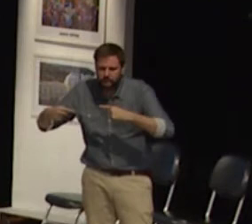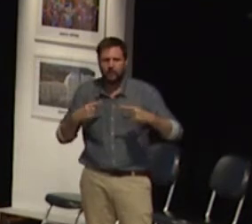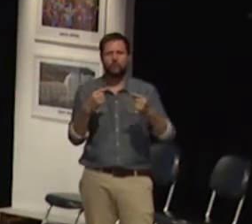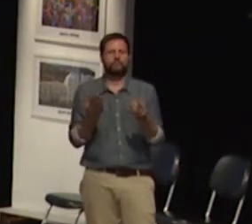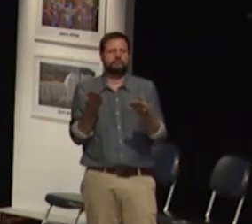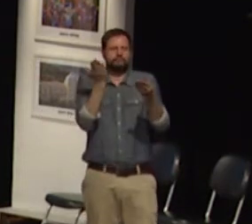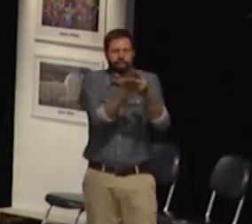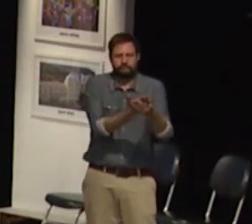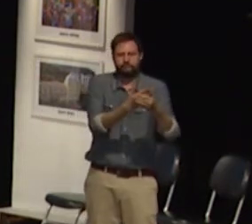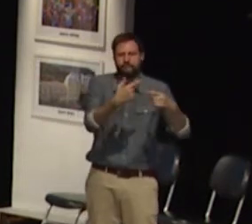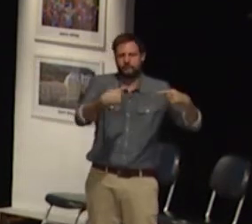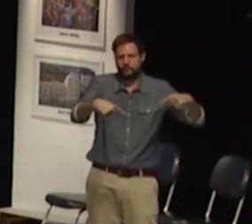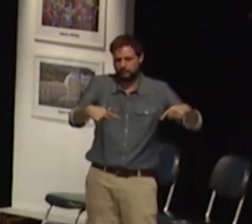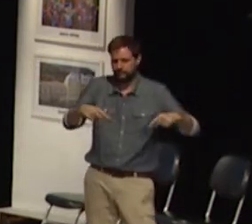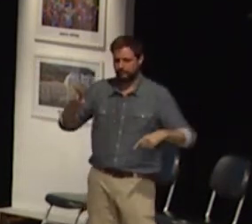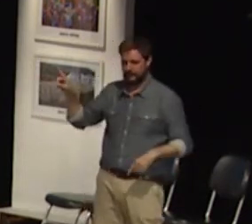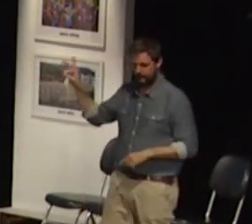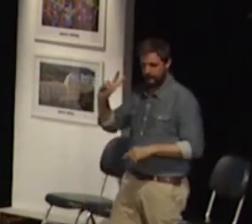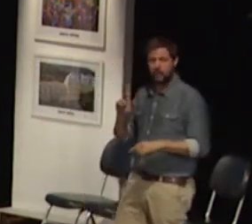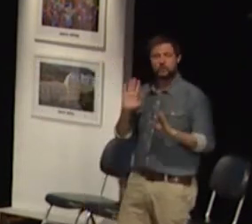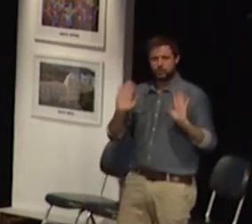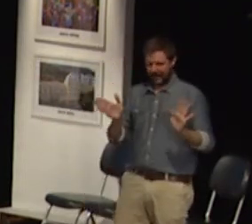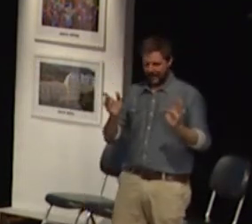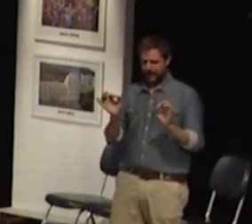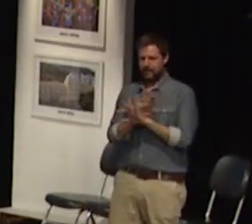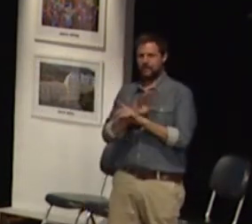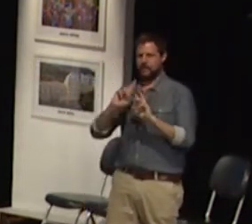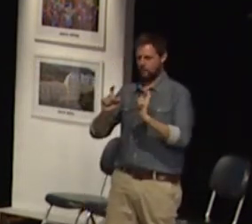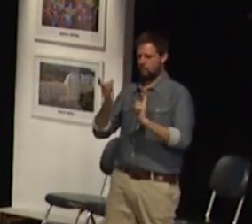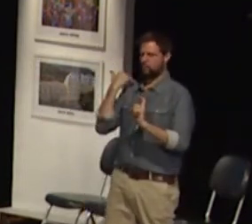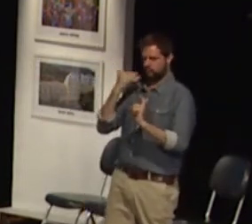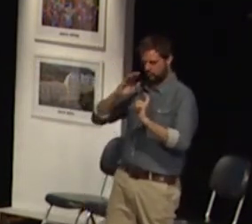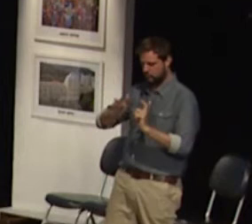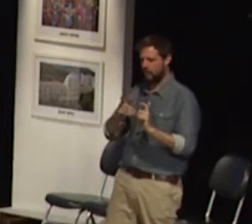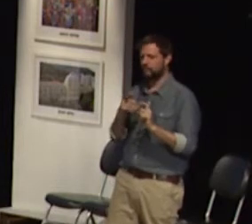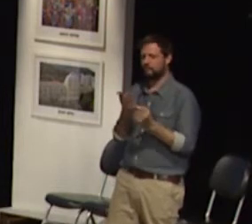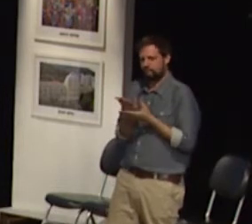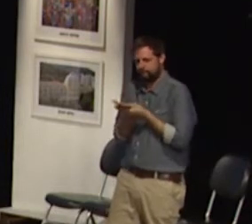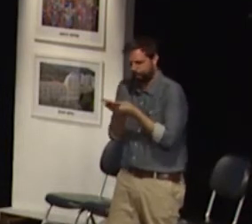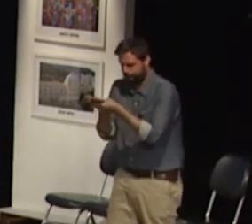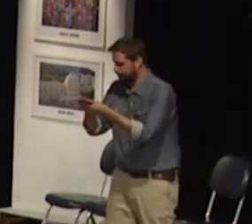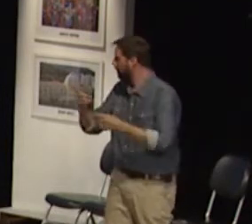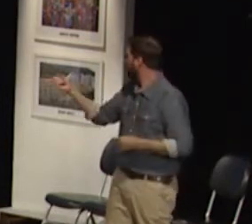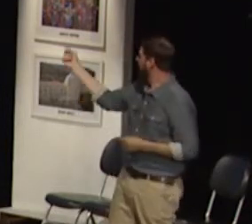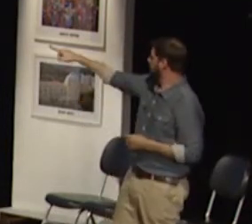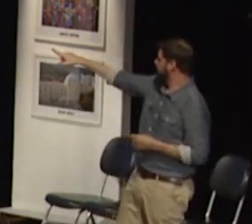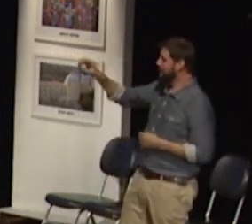dessas discussões e fazer um processo. A gente já fez um processo, e a gente já teve uma reunião e